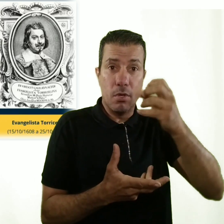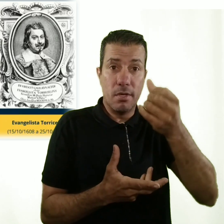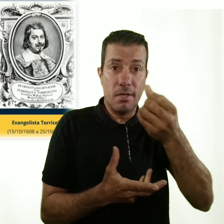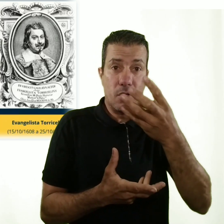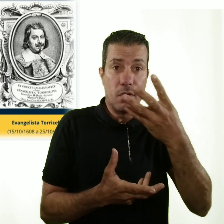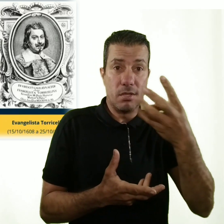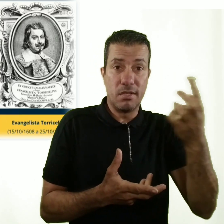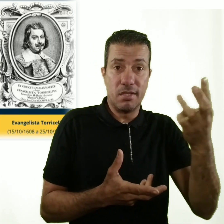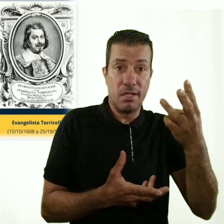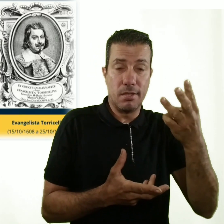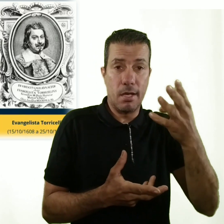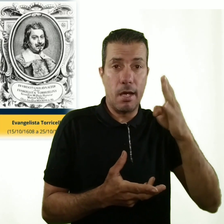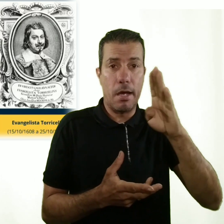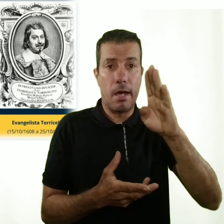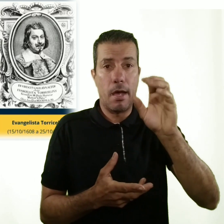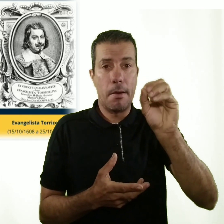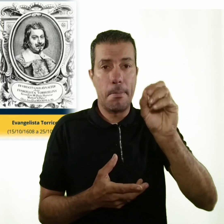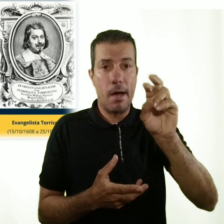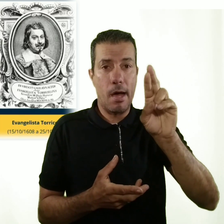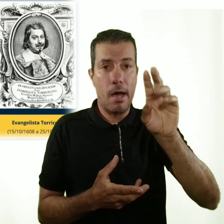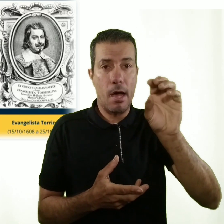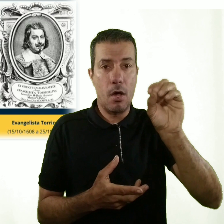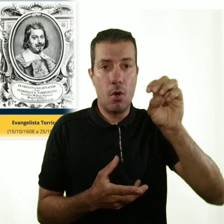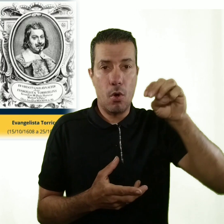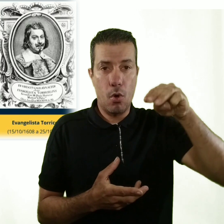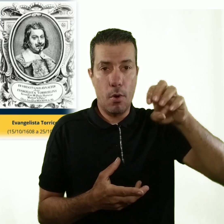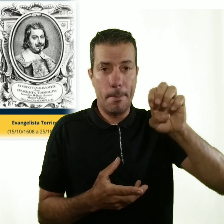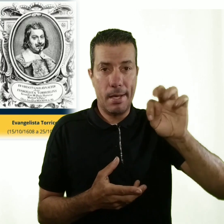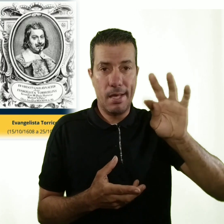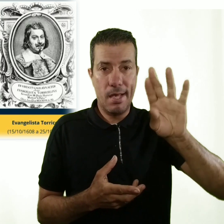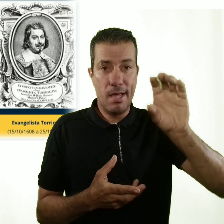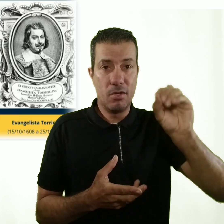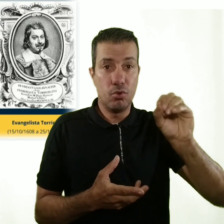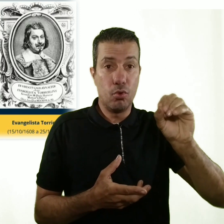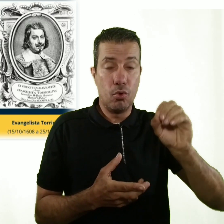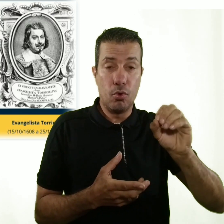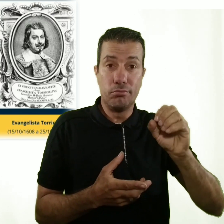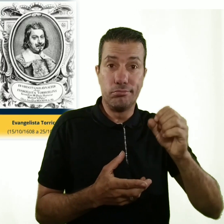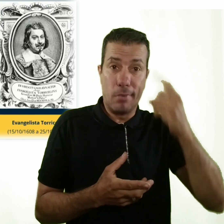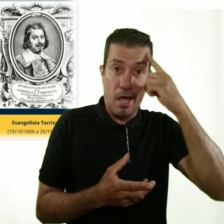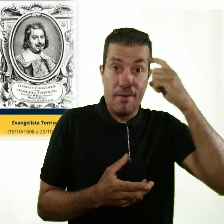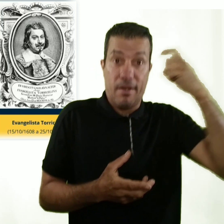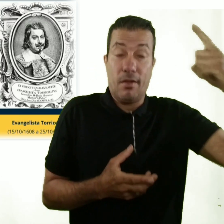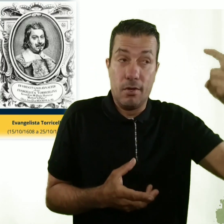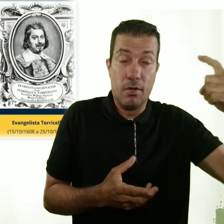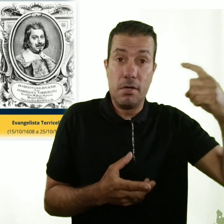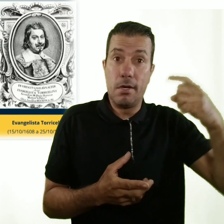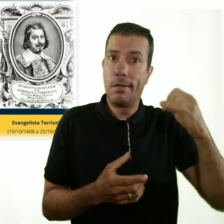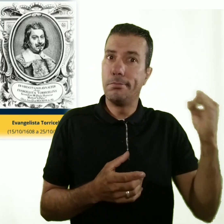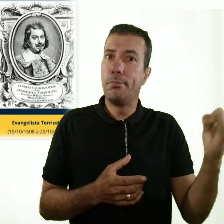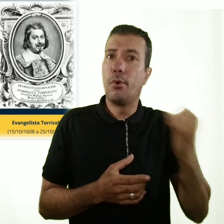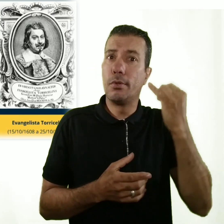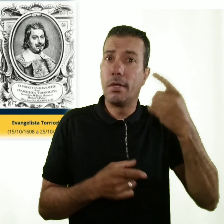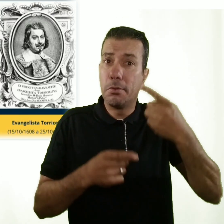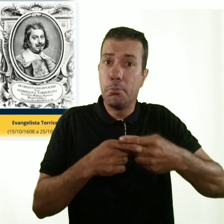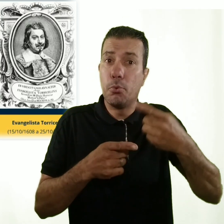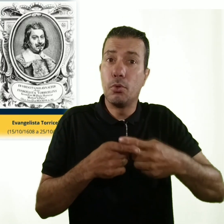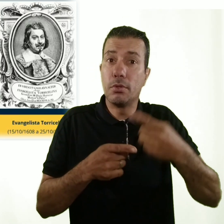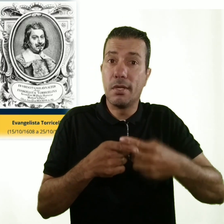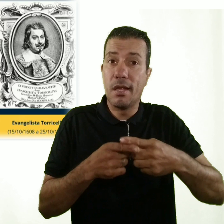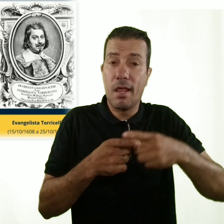o barômetro, que é um aparelho que mede isso. E o barômetro é tão importante, quando o barômetro cai é porque vai